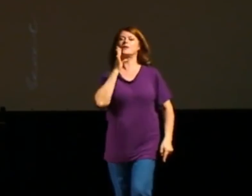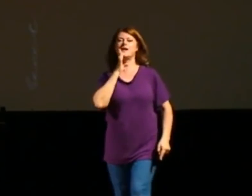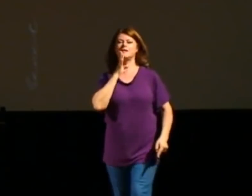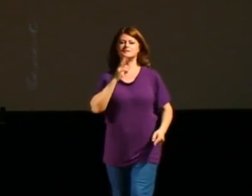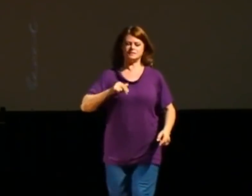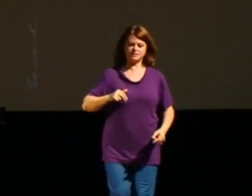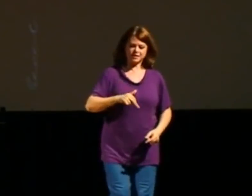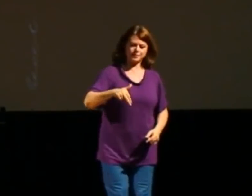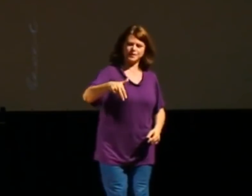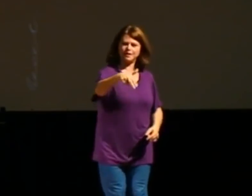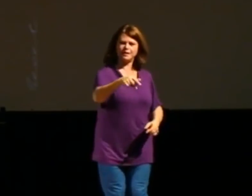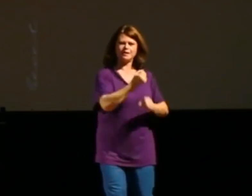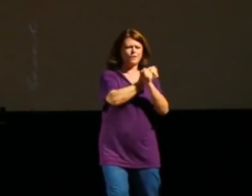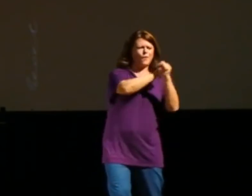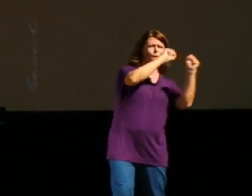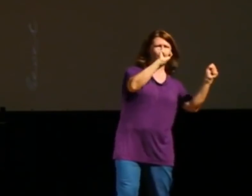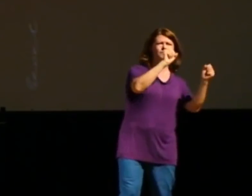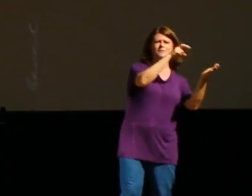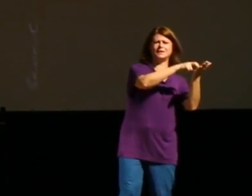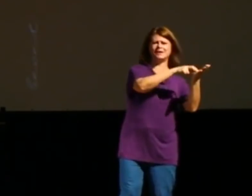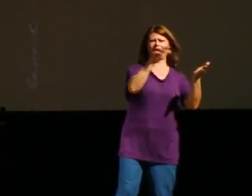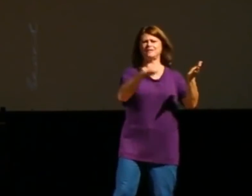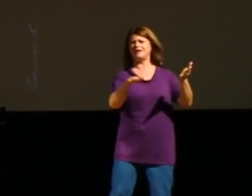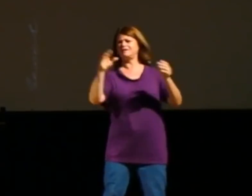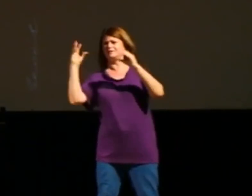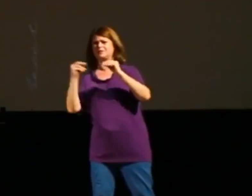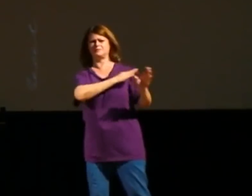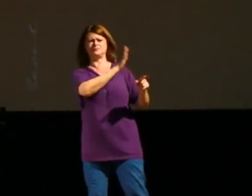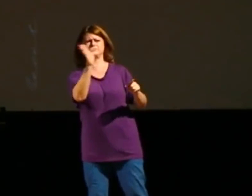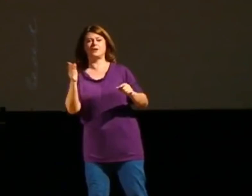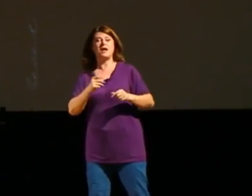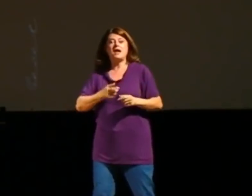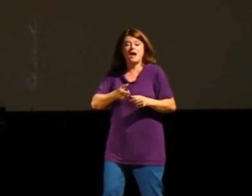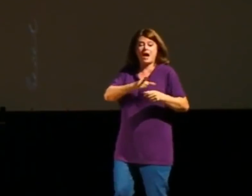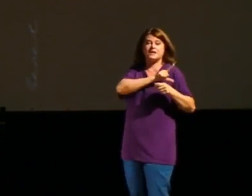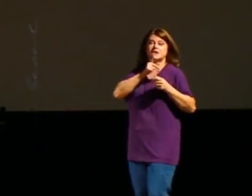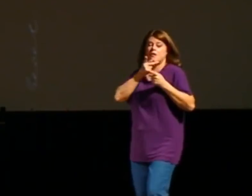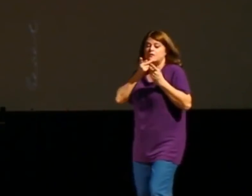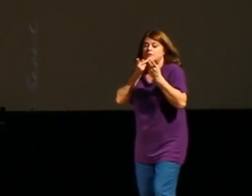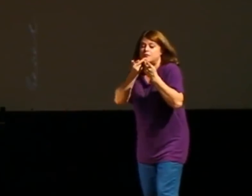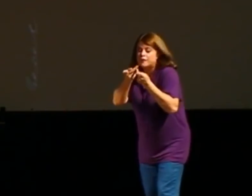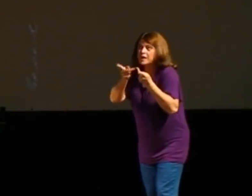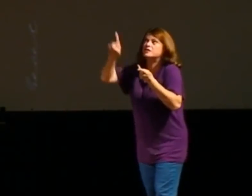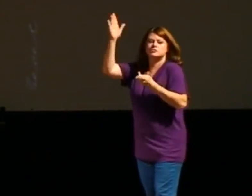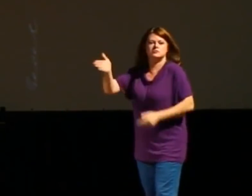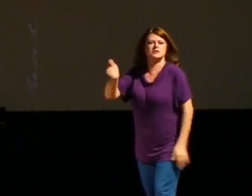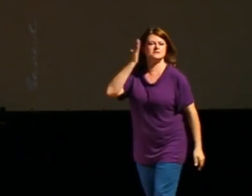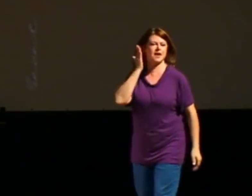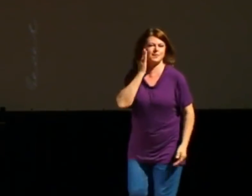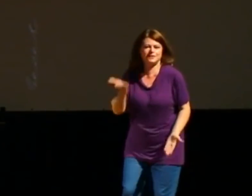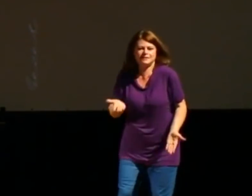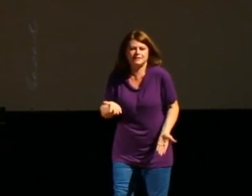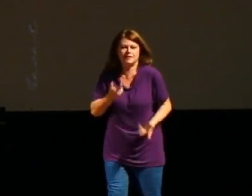deitar. Antes da minha palavra sair da minha boca, o Senhor já conhece ela. Deus é um Deus que conhece detalhes que nós escondemos de nós